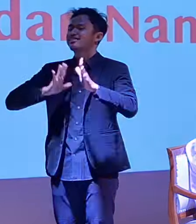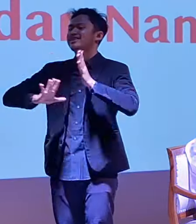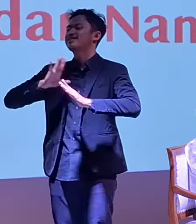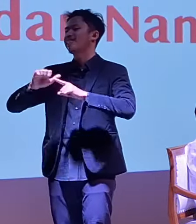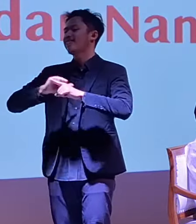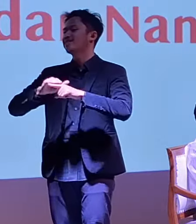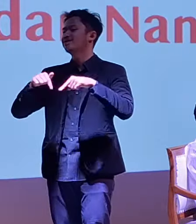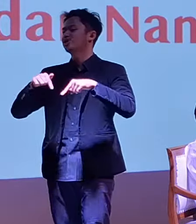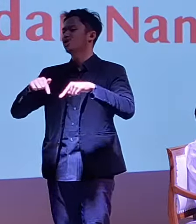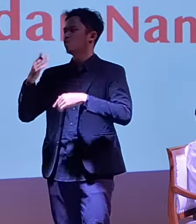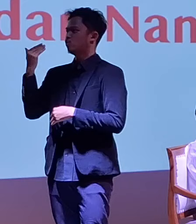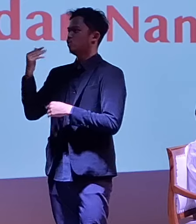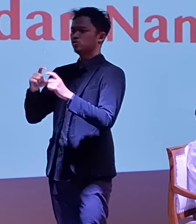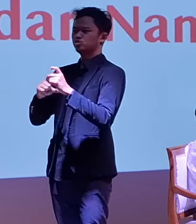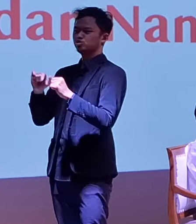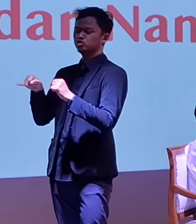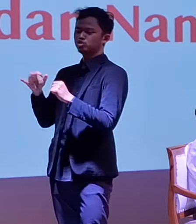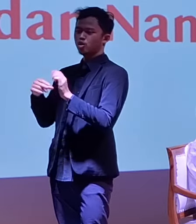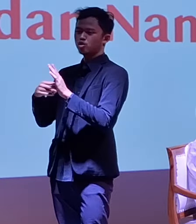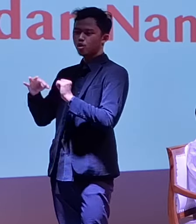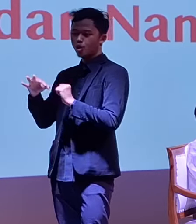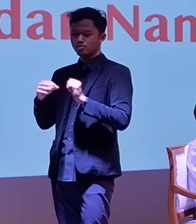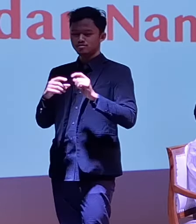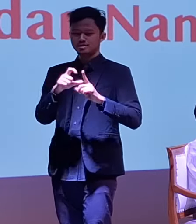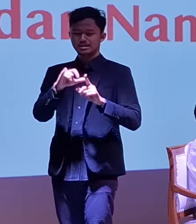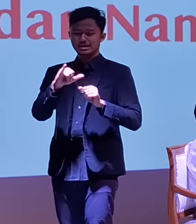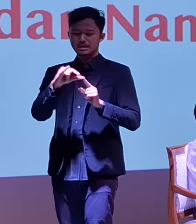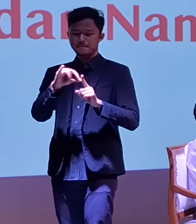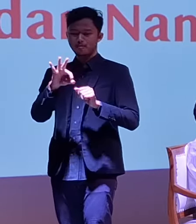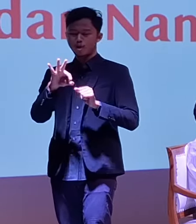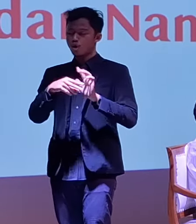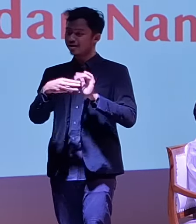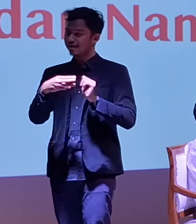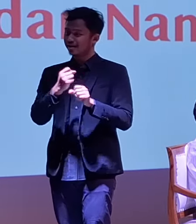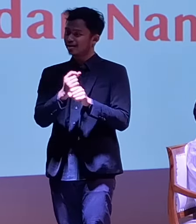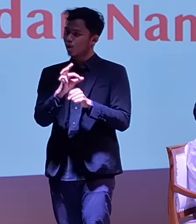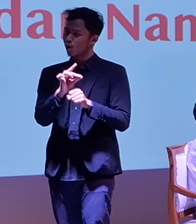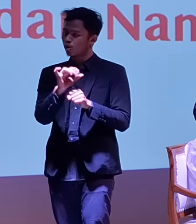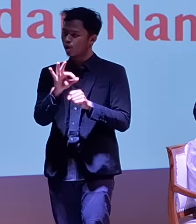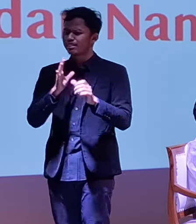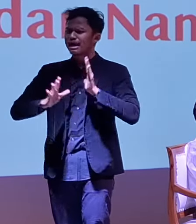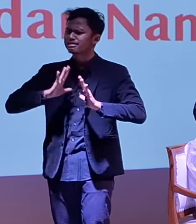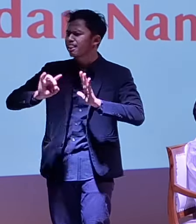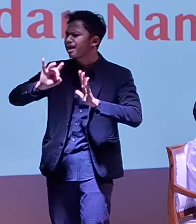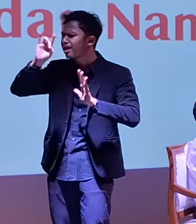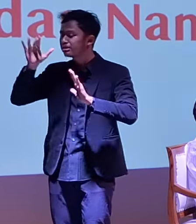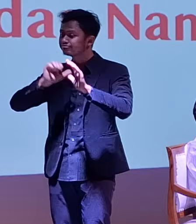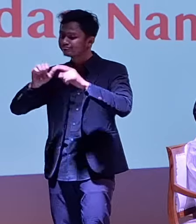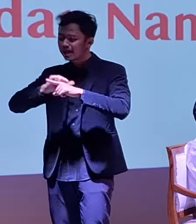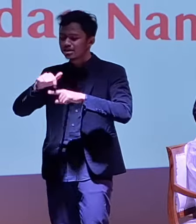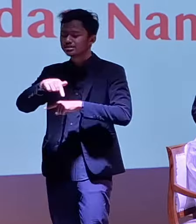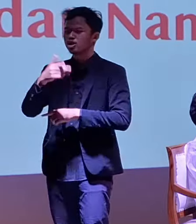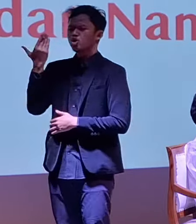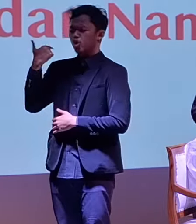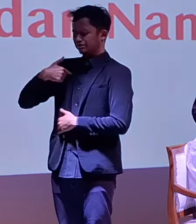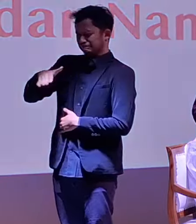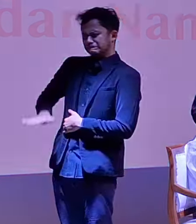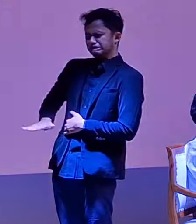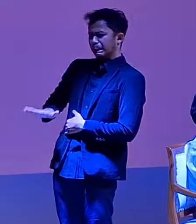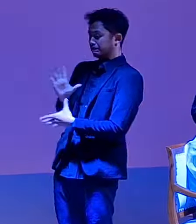Muhammad Diponegoro, Arifin Senur, itu semua berlatih sana. Tapi itu periode di mana saya masih kecil sekali, jadi saya tidak